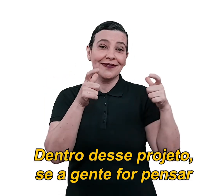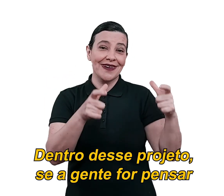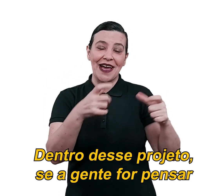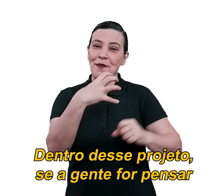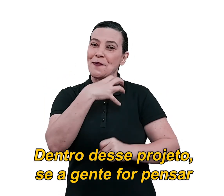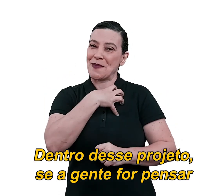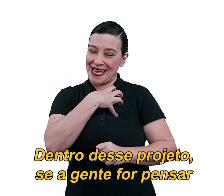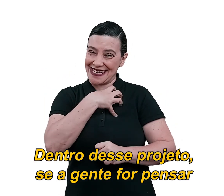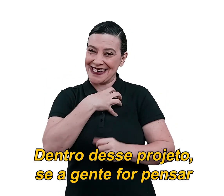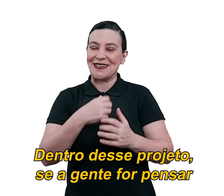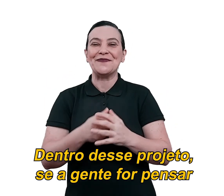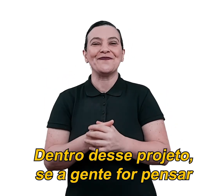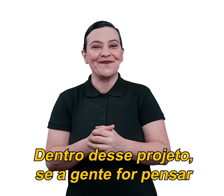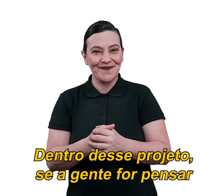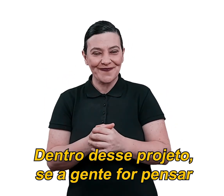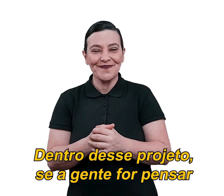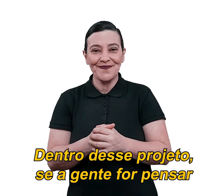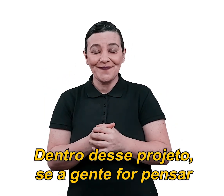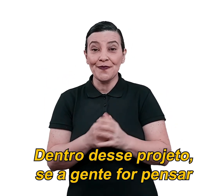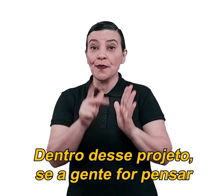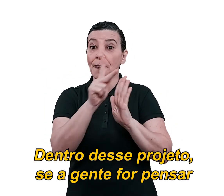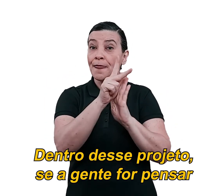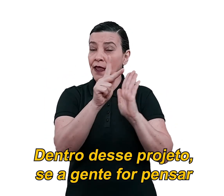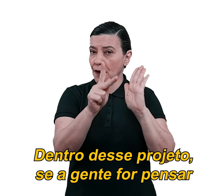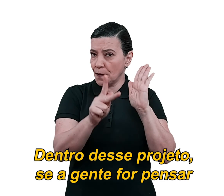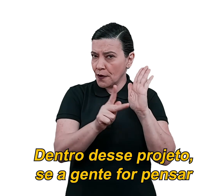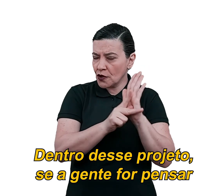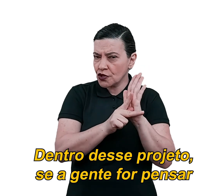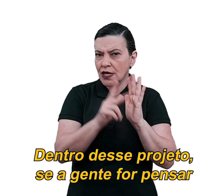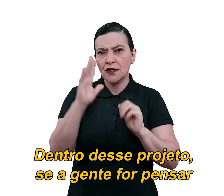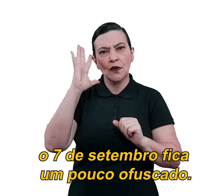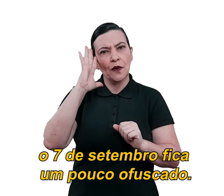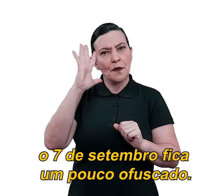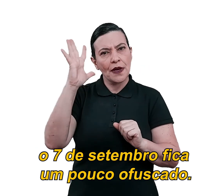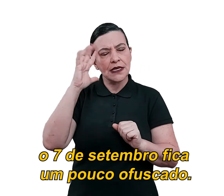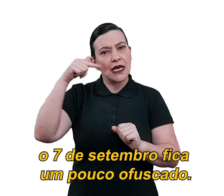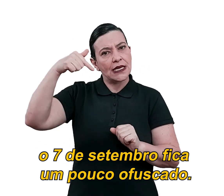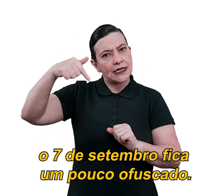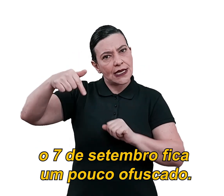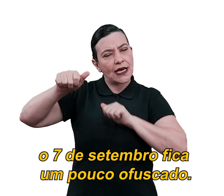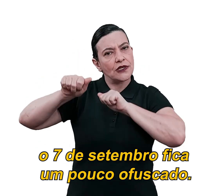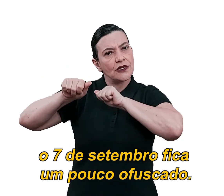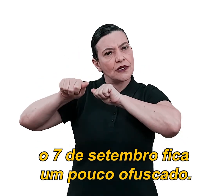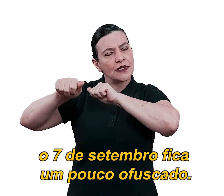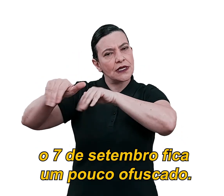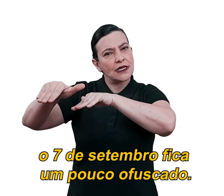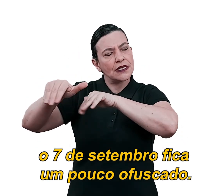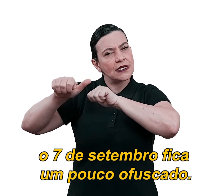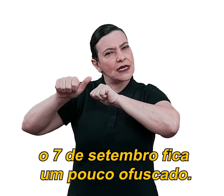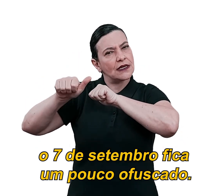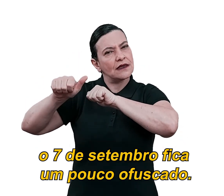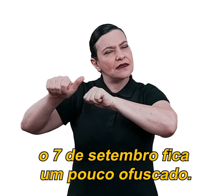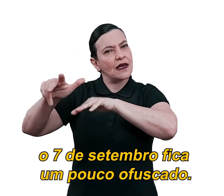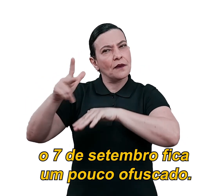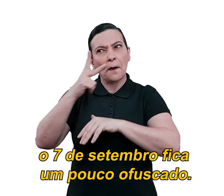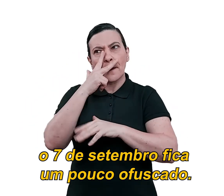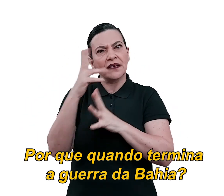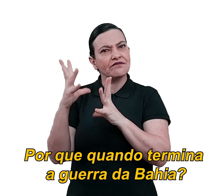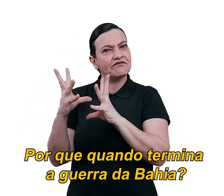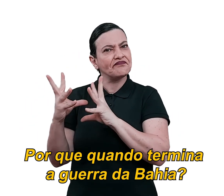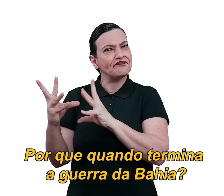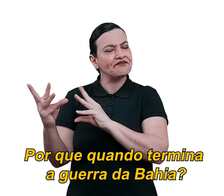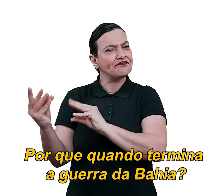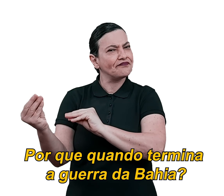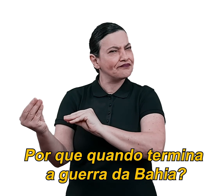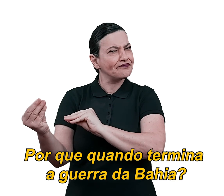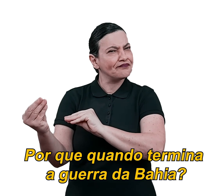Bahia. Dentro desse projeto, se a gente for pensar, o 7 de setembro fica um pouco ofuscado,